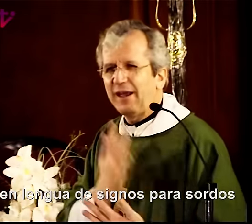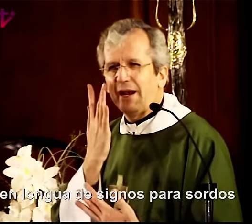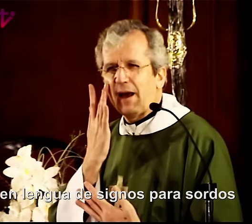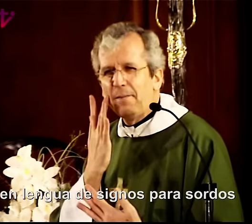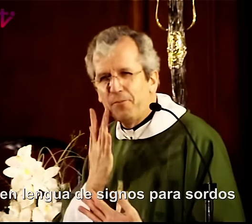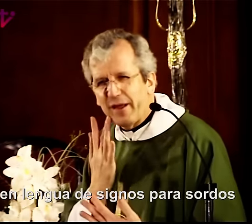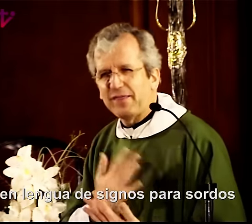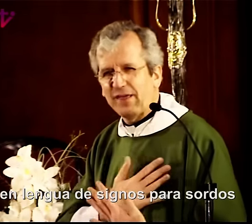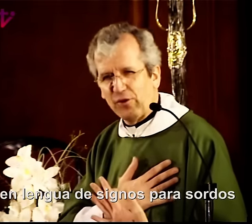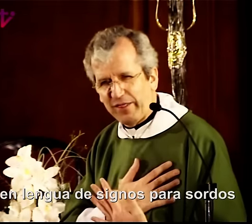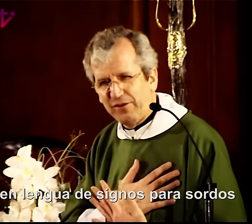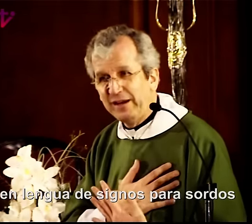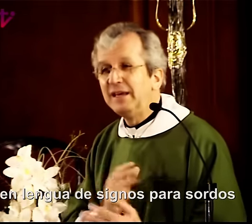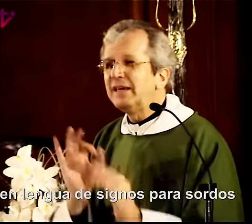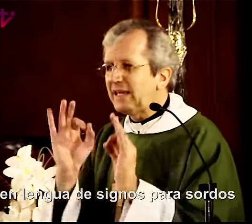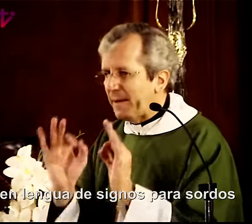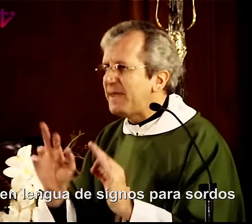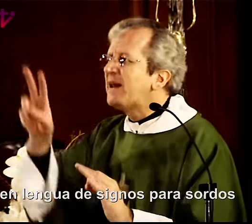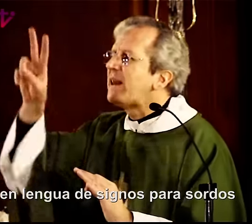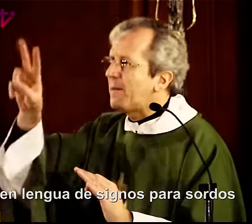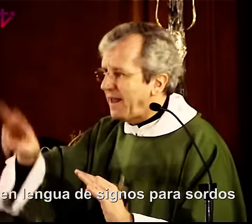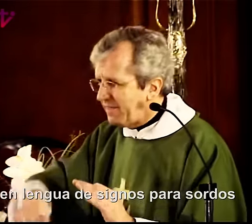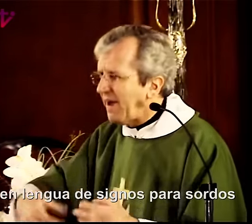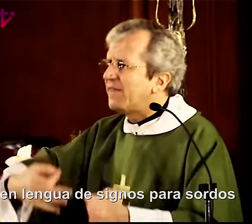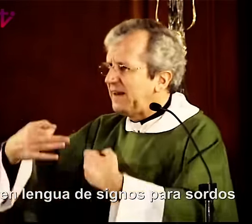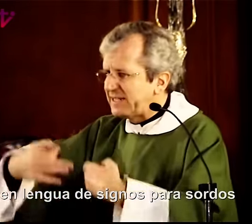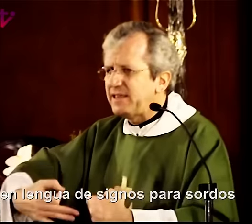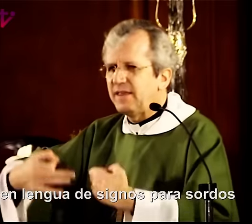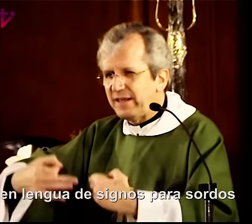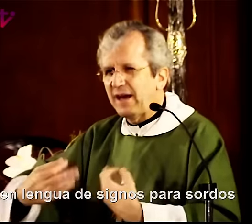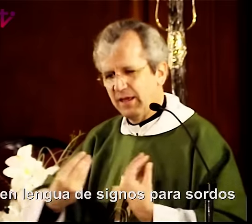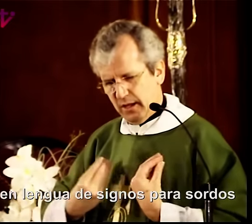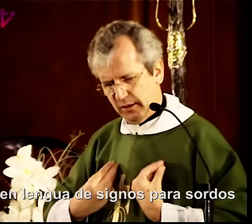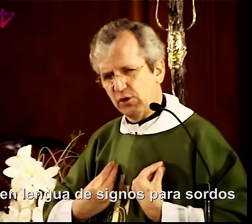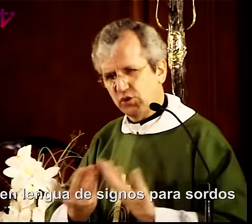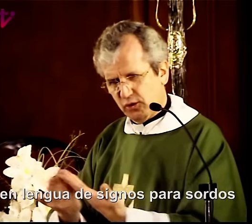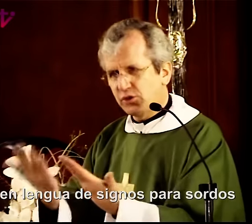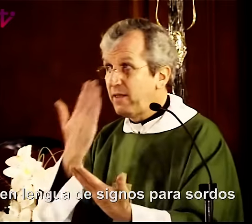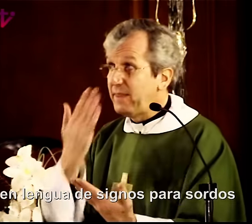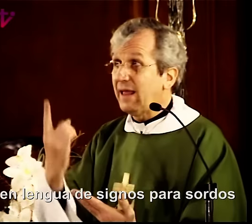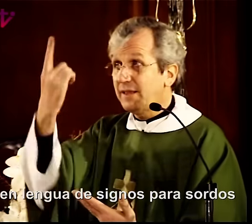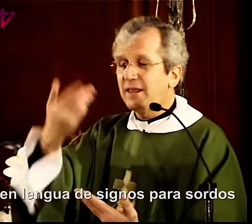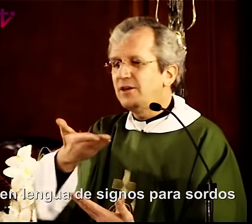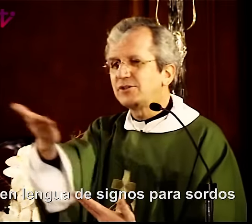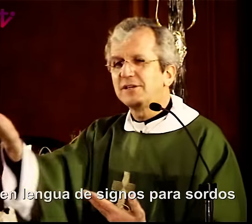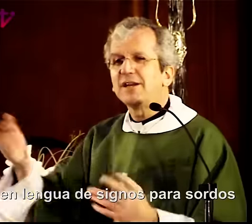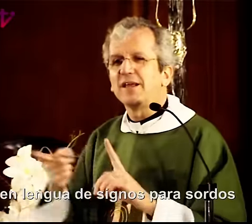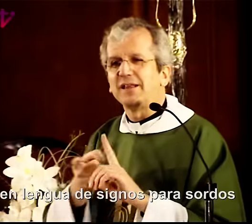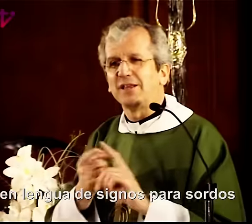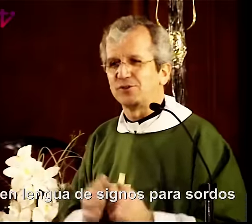la pureza de corazón y también la veracidad, la sinceridad de nosotros delante de Dios y delante de nuestros